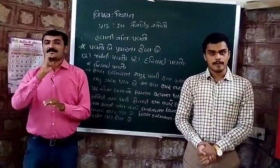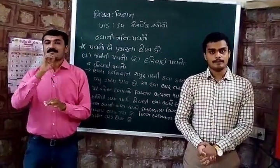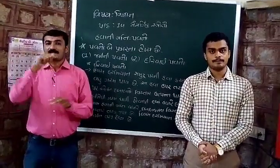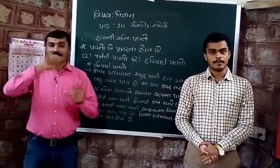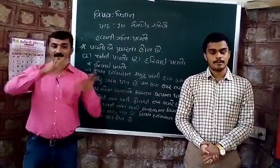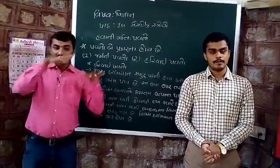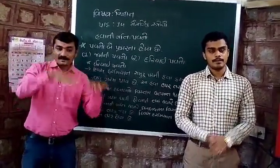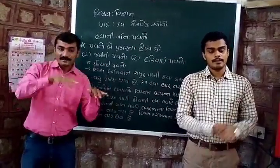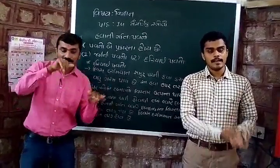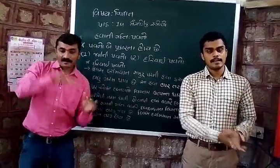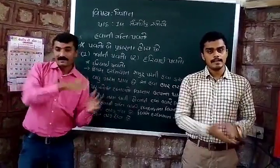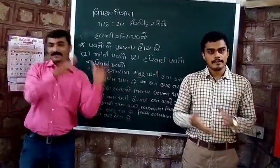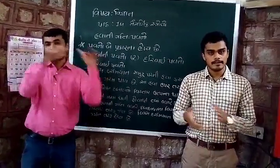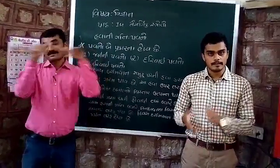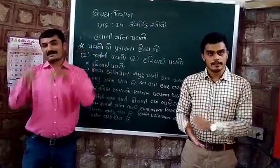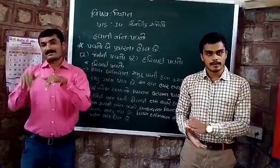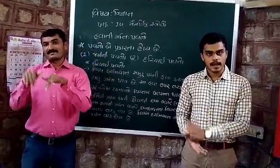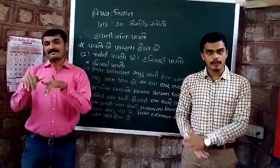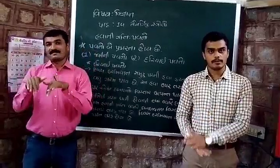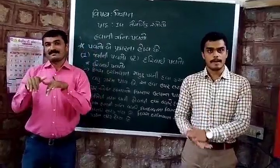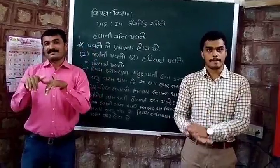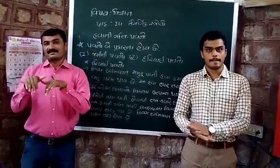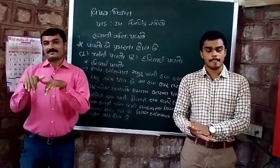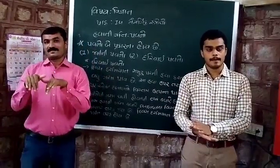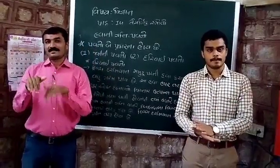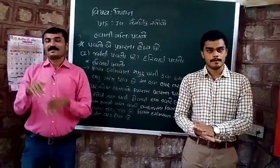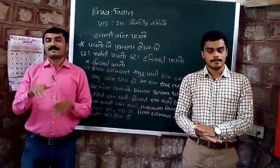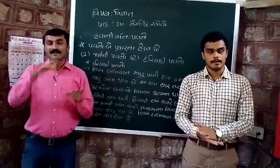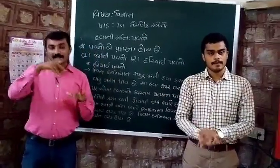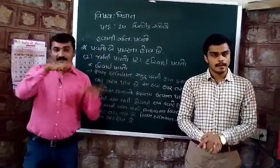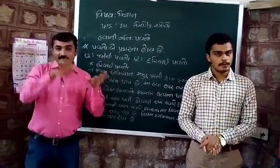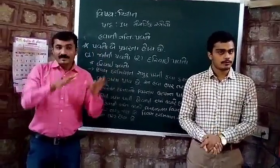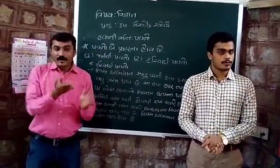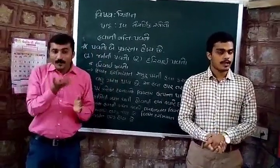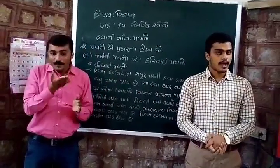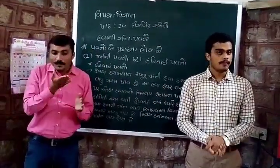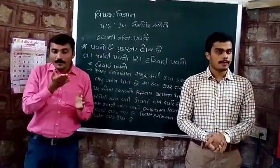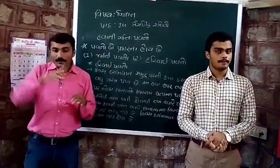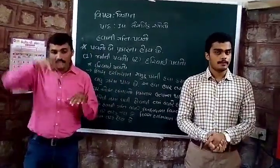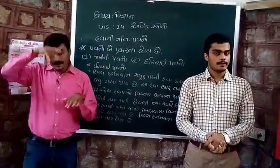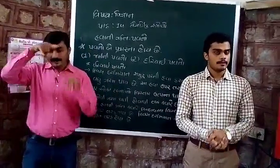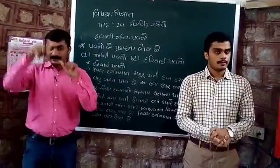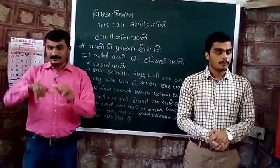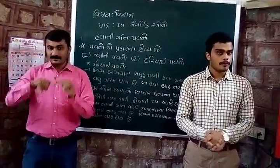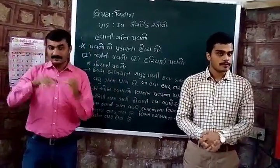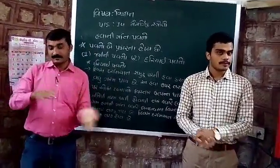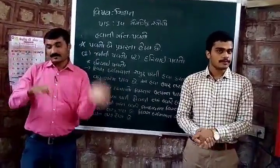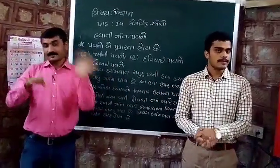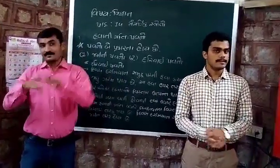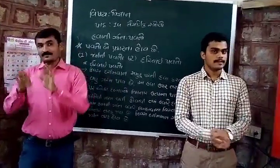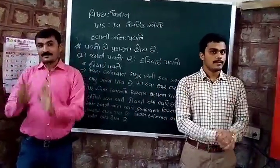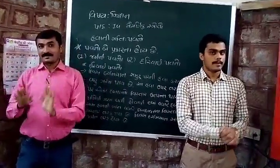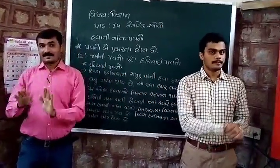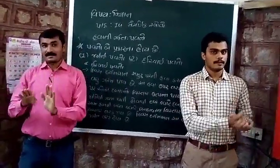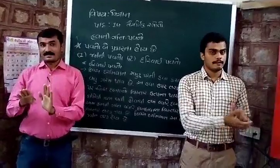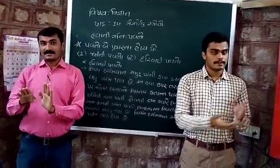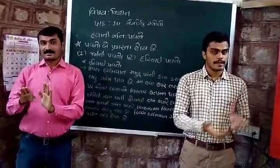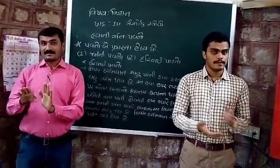આમ દરિયાની હવા જમીન પર આવતા તમે જાણો છો કે હાલમાં જે લો પ્રેશર સર્જાય છે